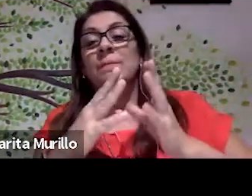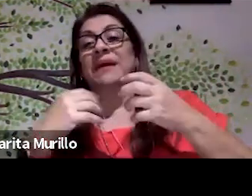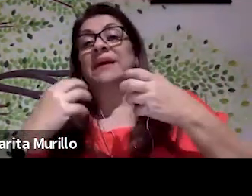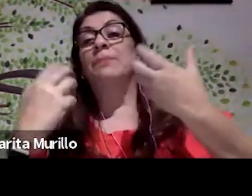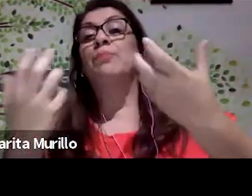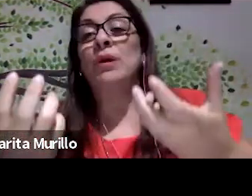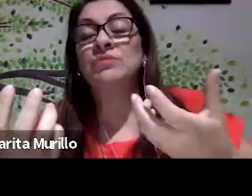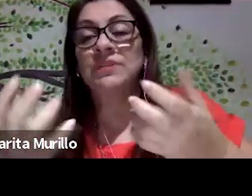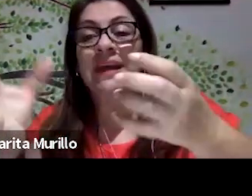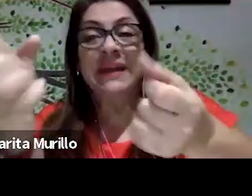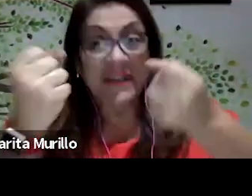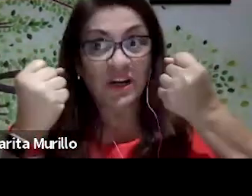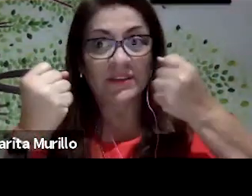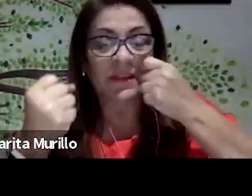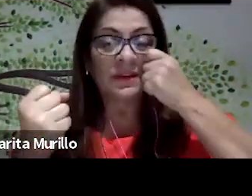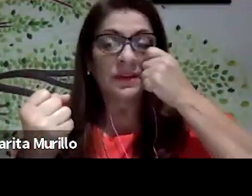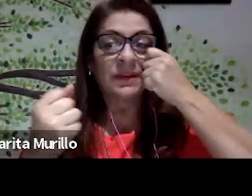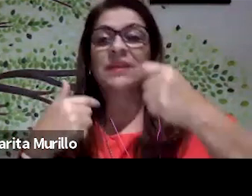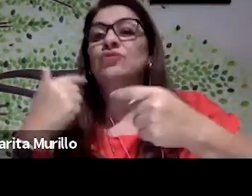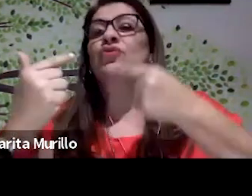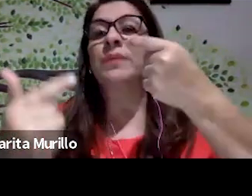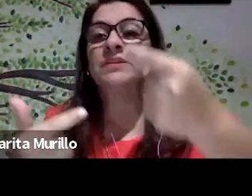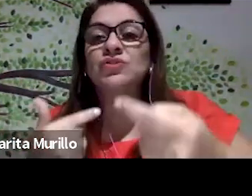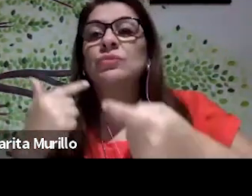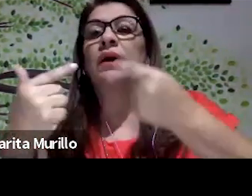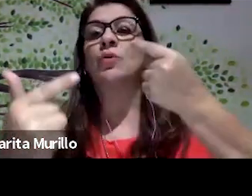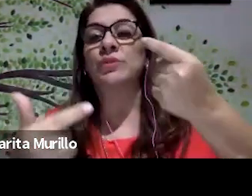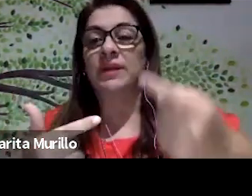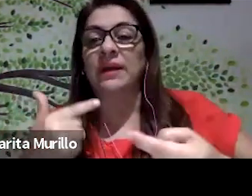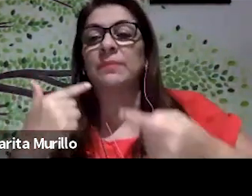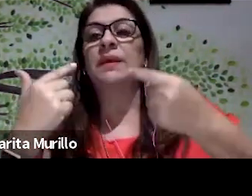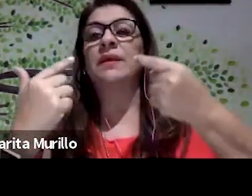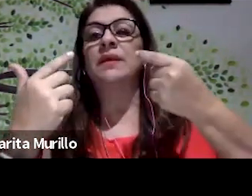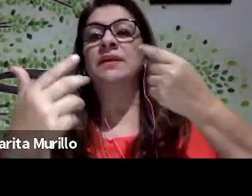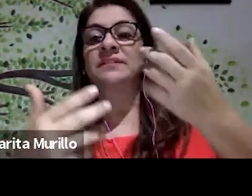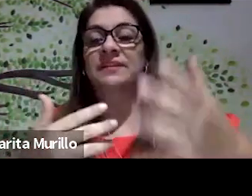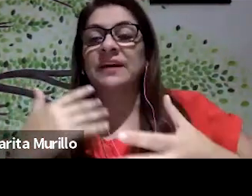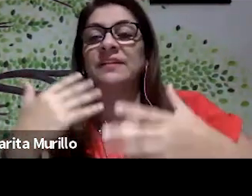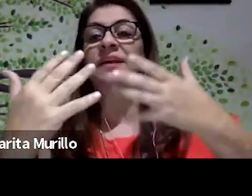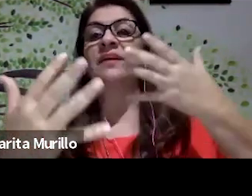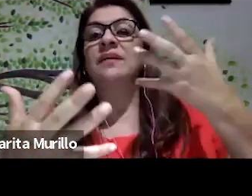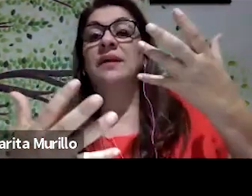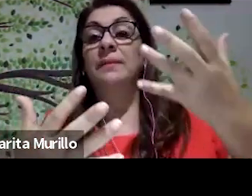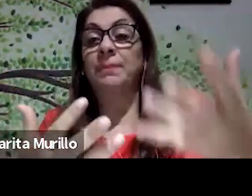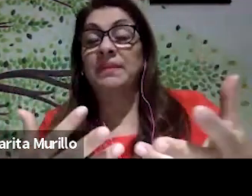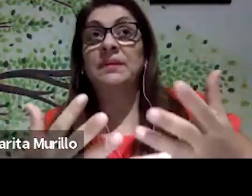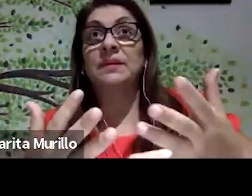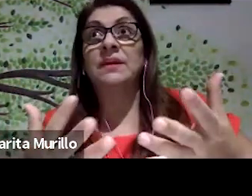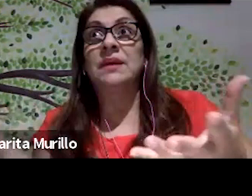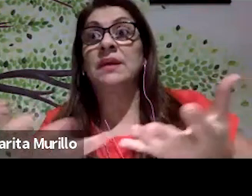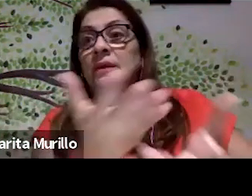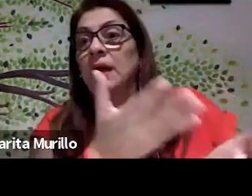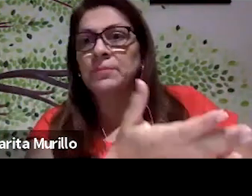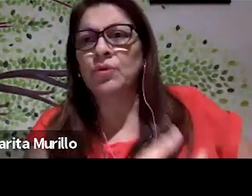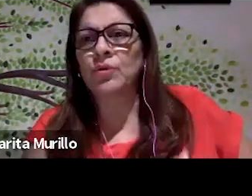para que podamos engancharte Y entonces comienzo a comunicarme y a tratar de pedir